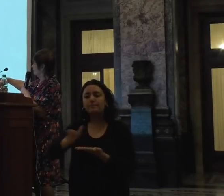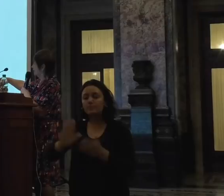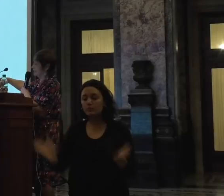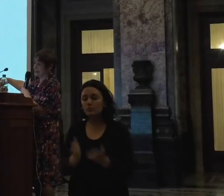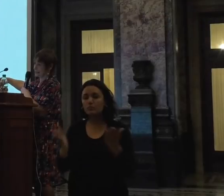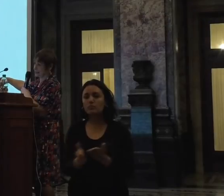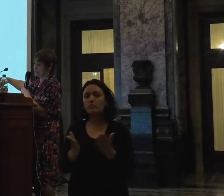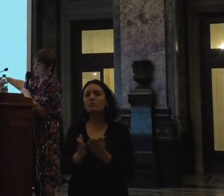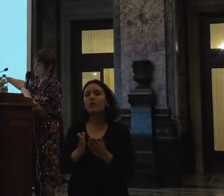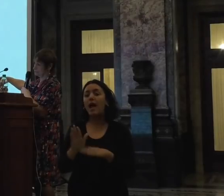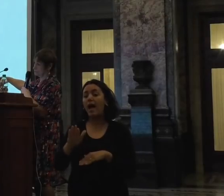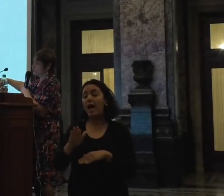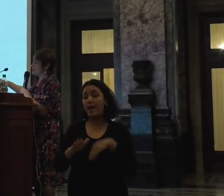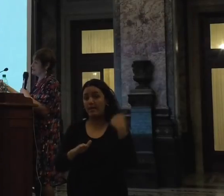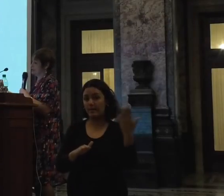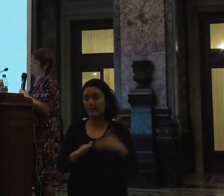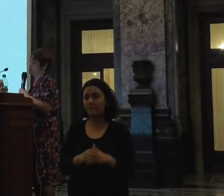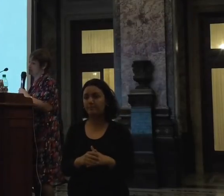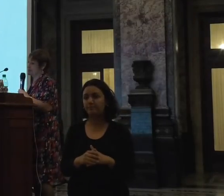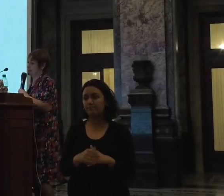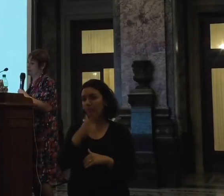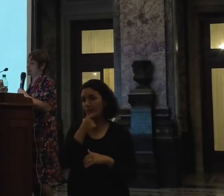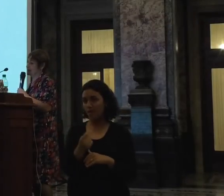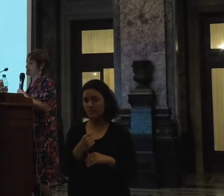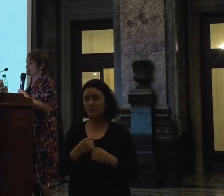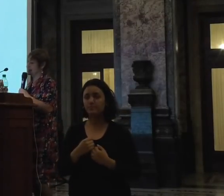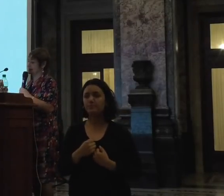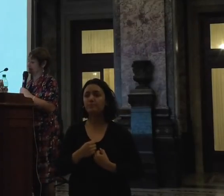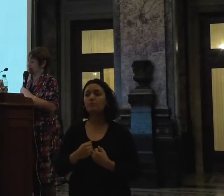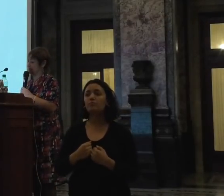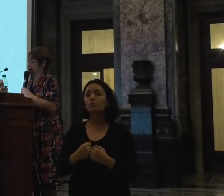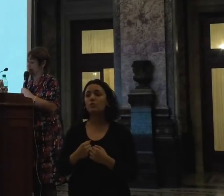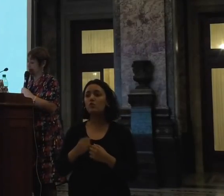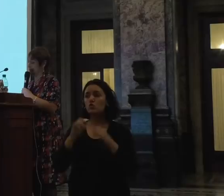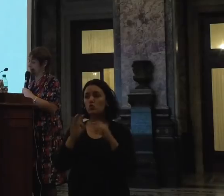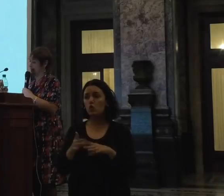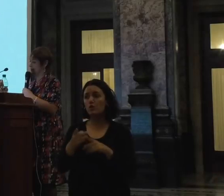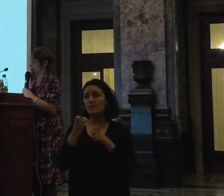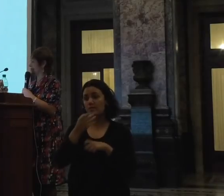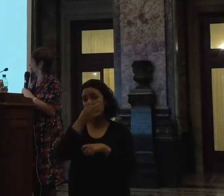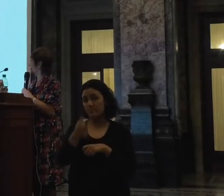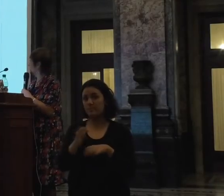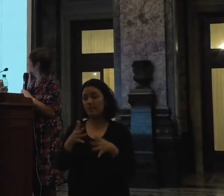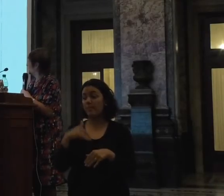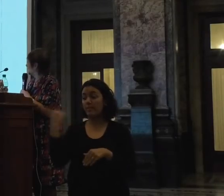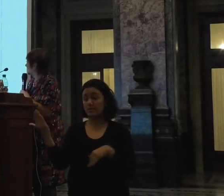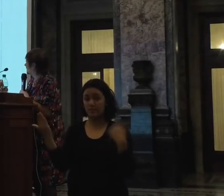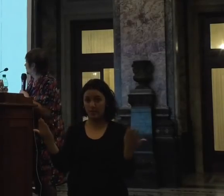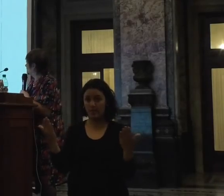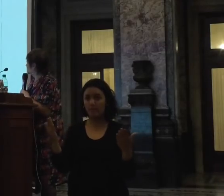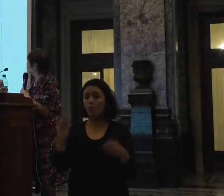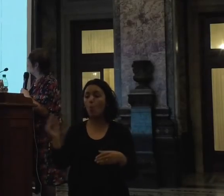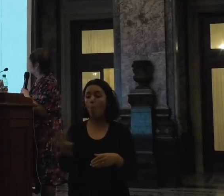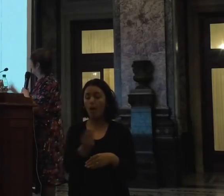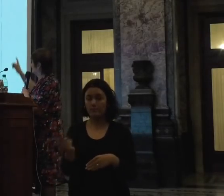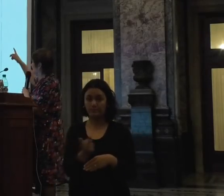estaba a la izquierda. Muy sencillo, simplemente tienen que decir si es orientado a la derecha o a la izquierda. Y lo